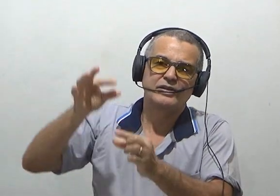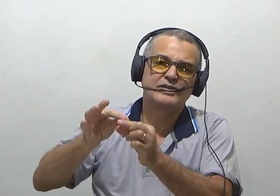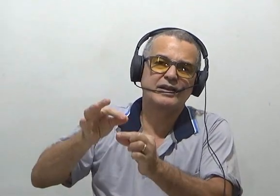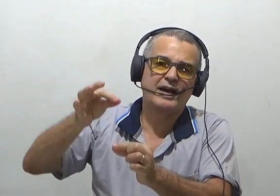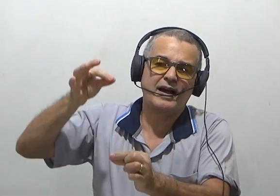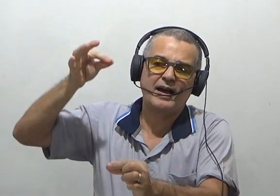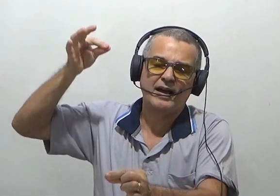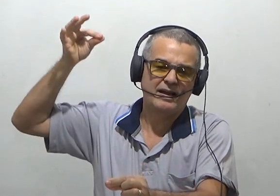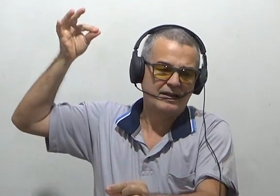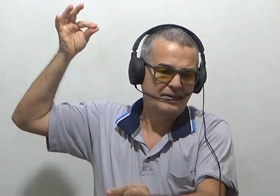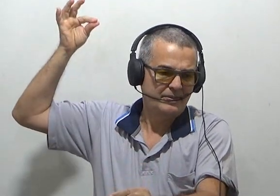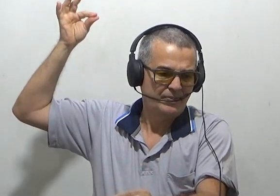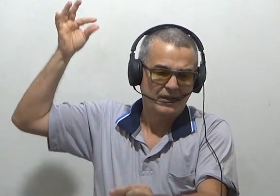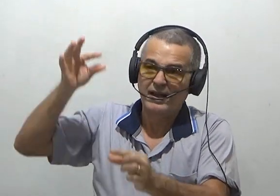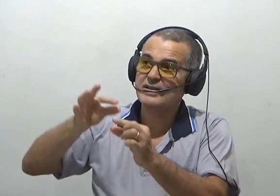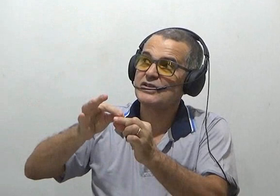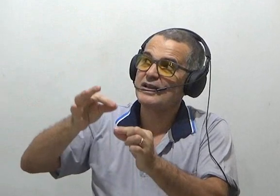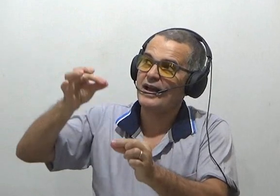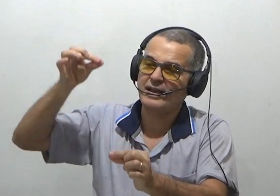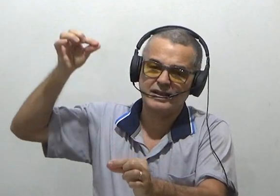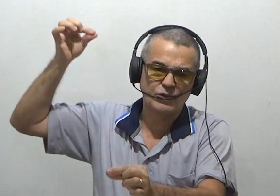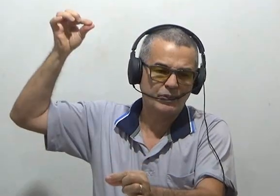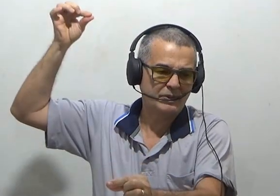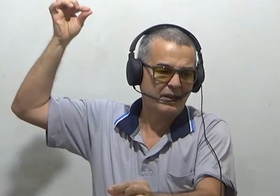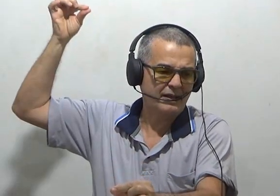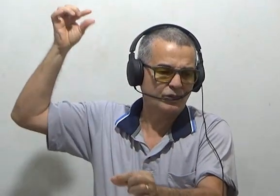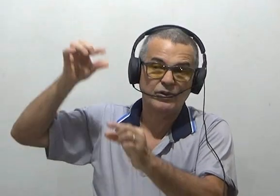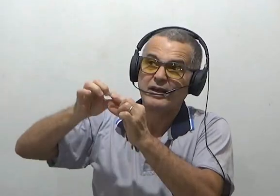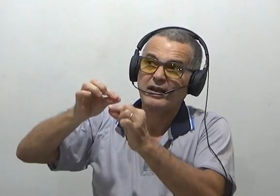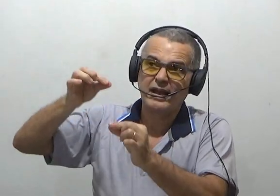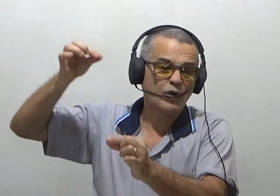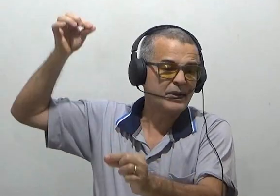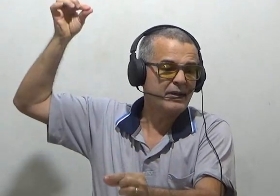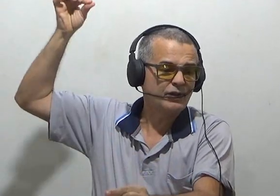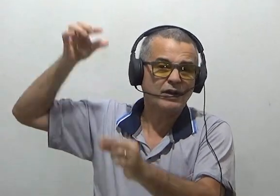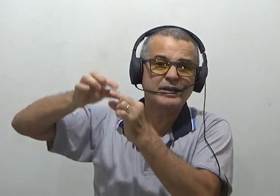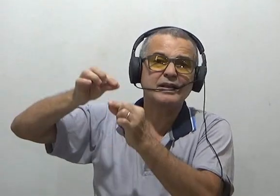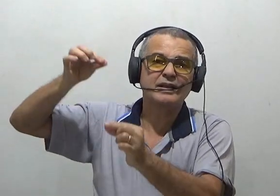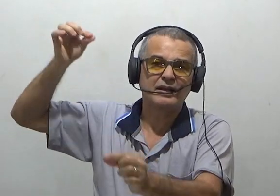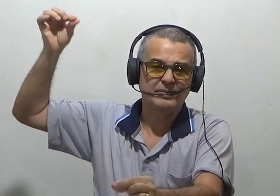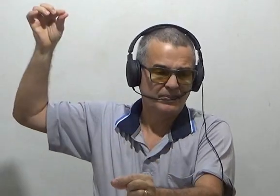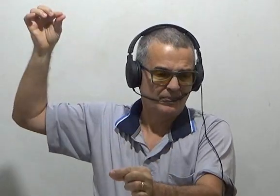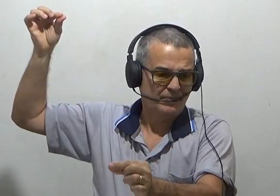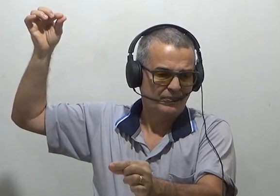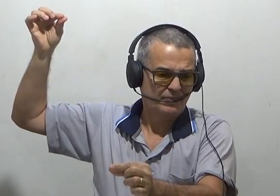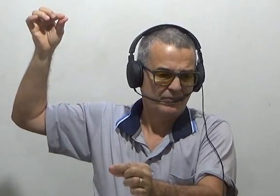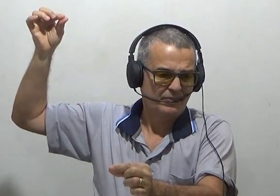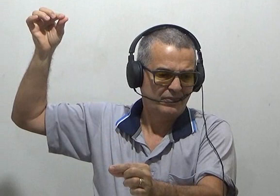delongar, esticar. Esse esticar aqui do comprimento, é a medida.